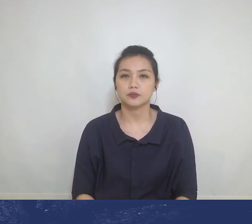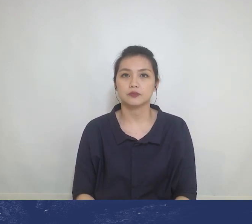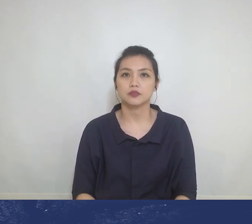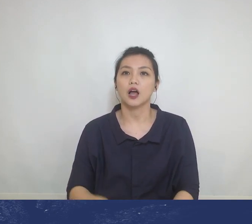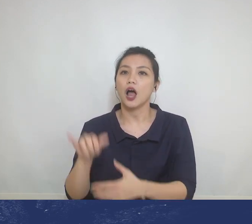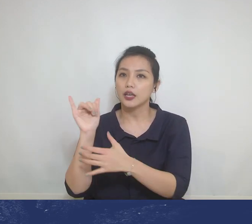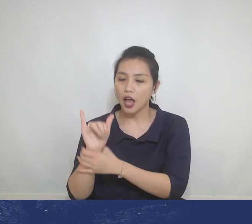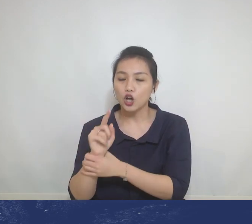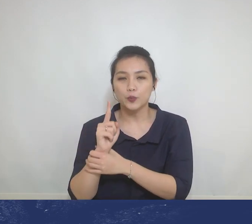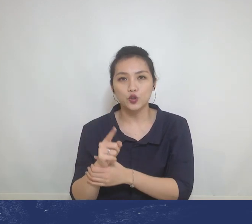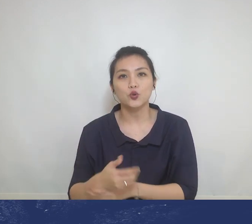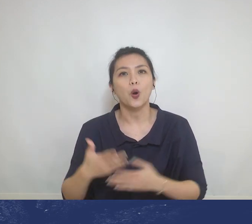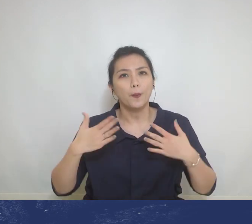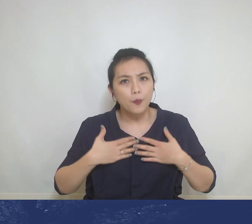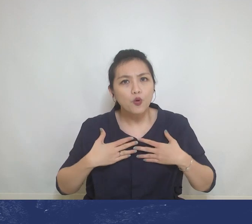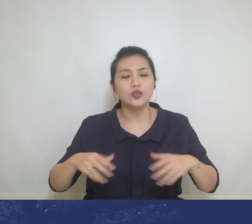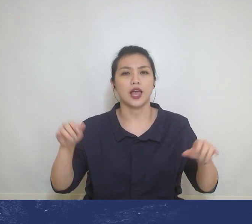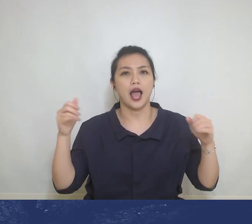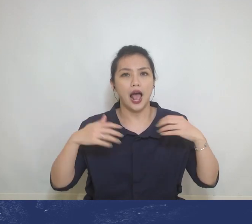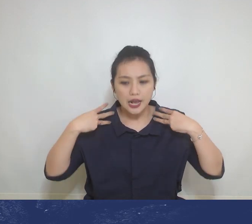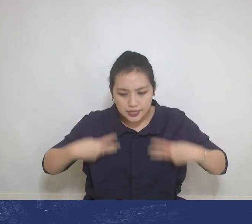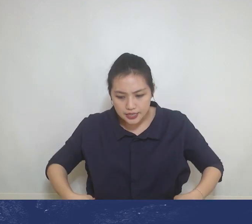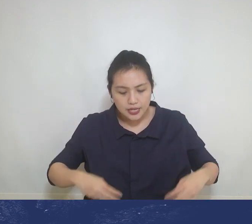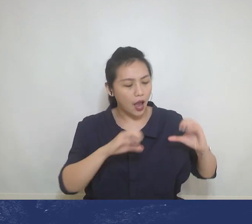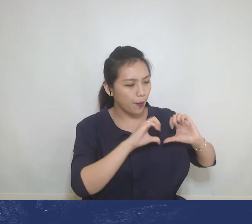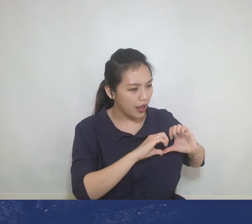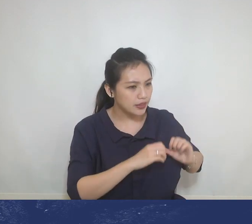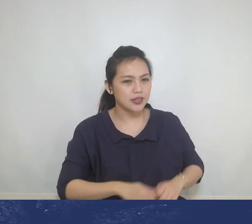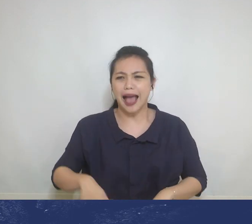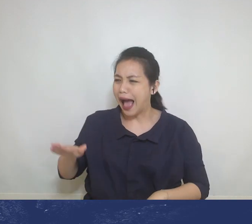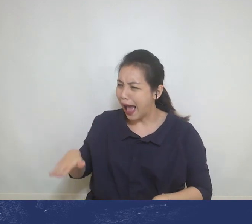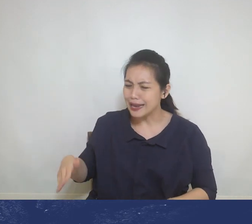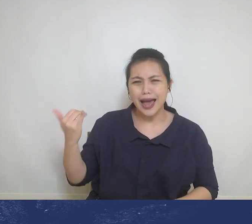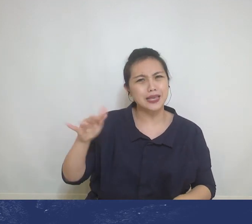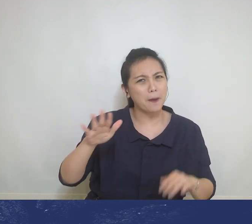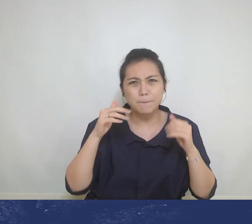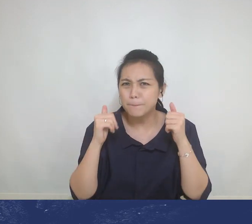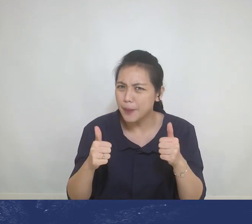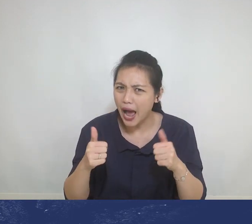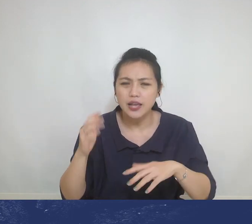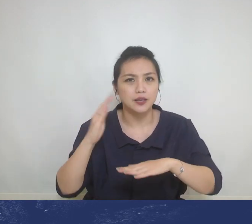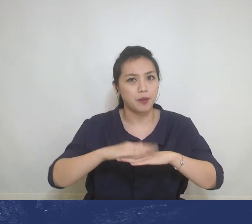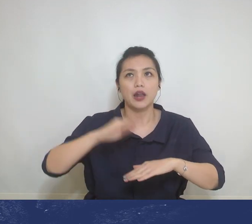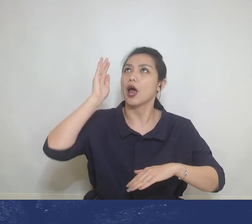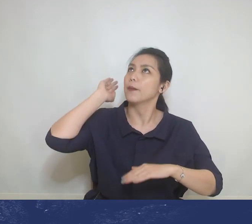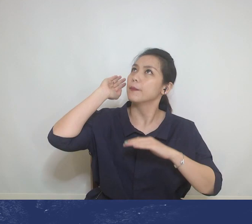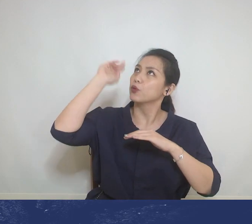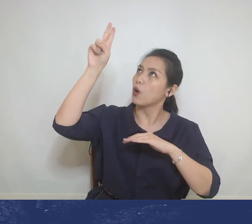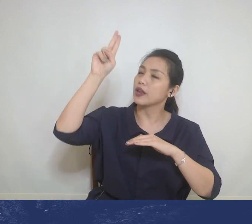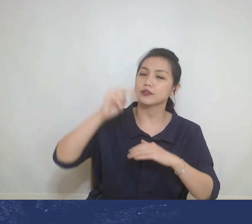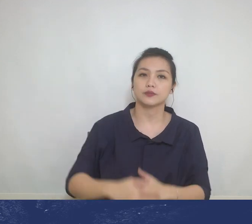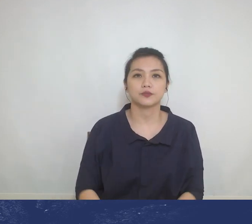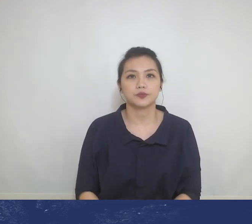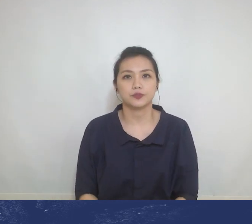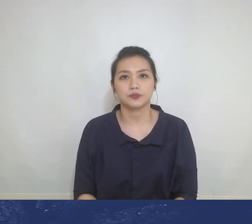Yakub ini punya sikap hati seorang anak yang baik kepada Bapa di sorga. Waktu saya renungkan ini, kayak Tuhan tuh kayak ngomong sama saya